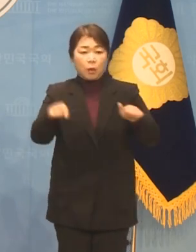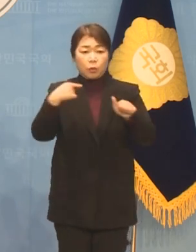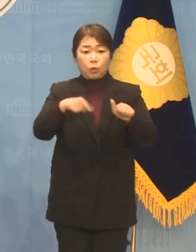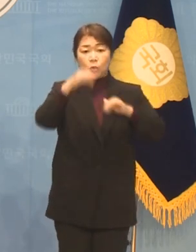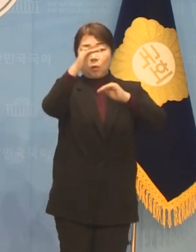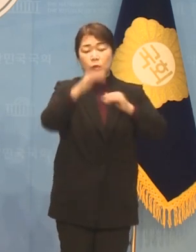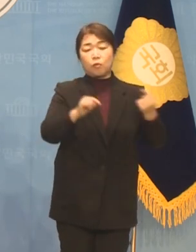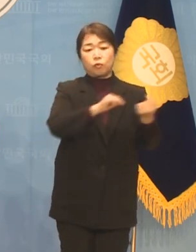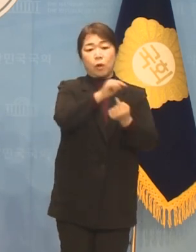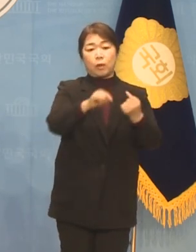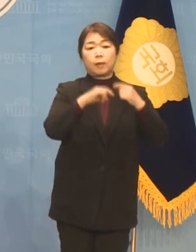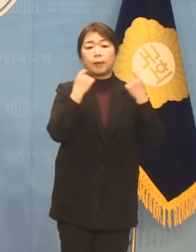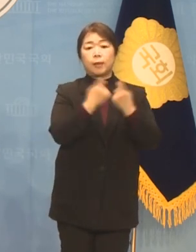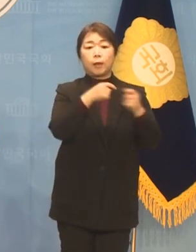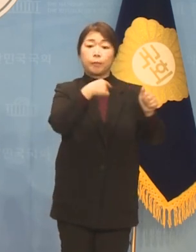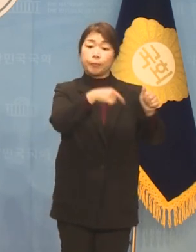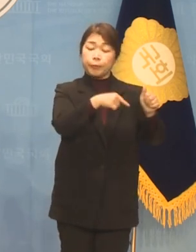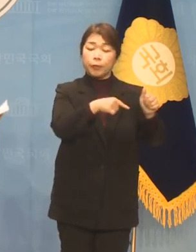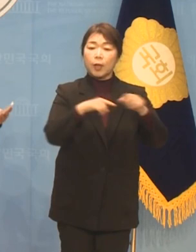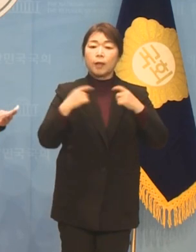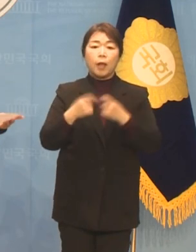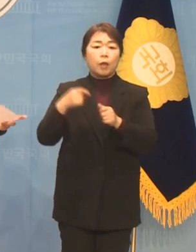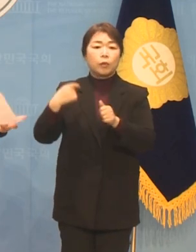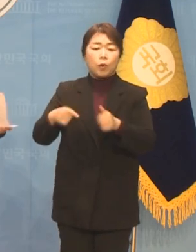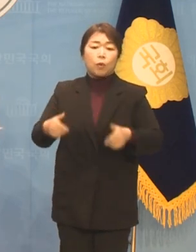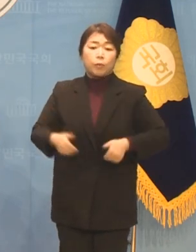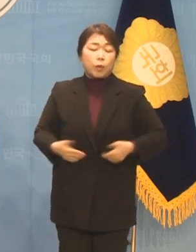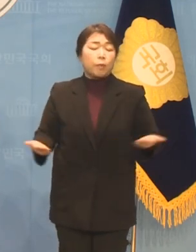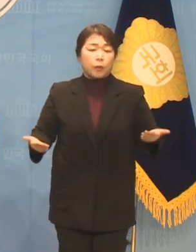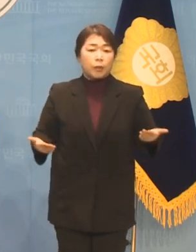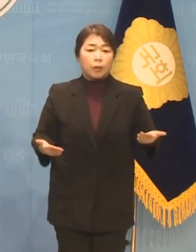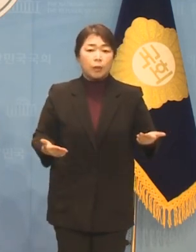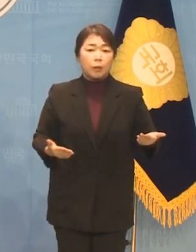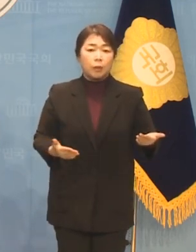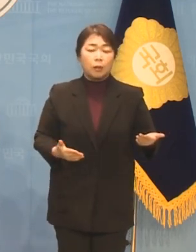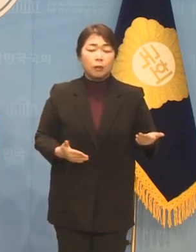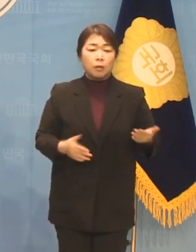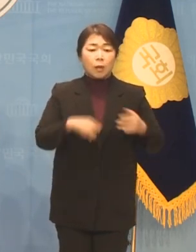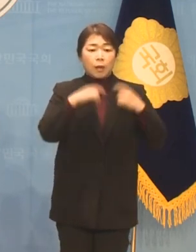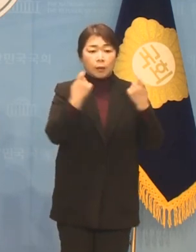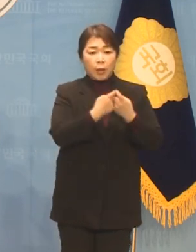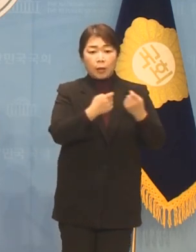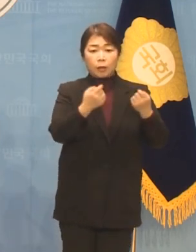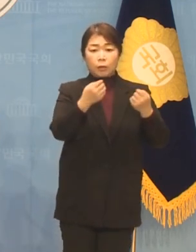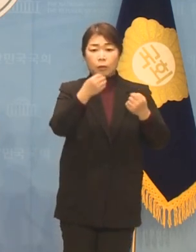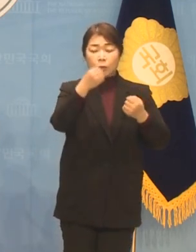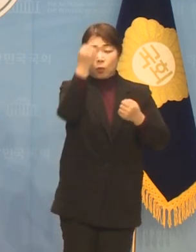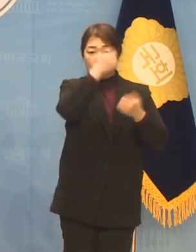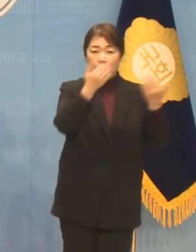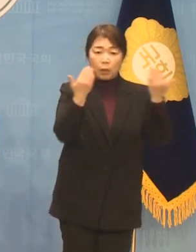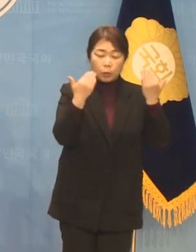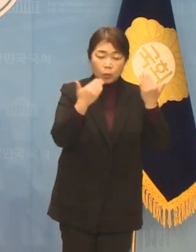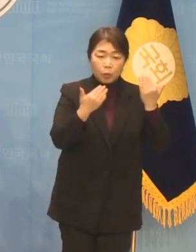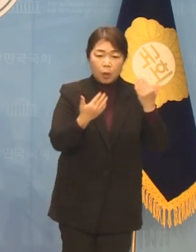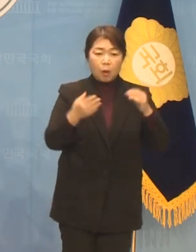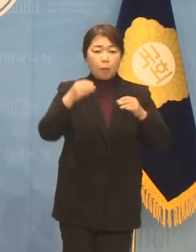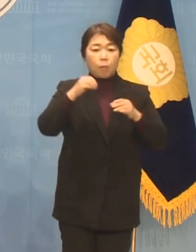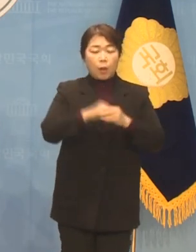교육과정을 운영하는 자사고는 사교육을 필요로 하지 않는다. 자사고를 포함해서 학교 유형이